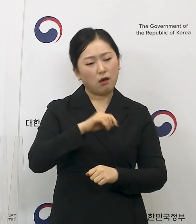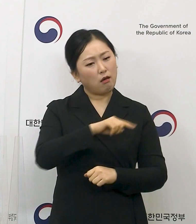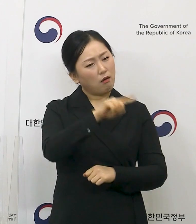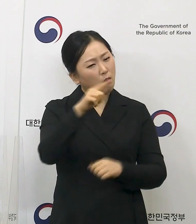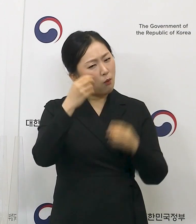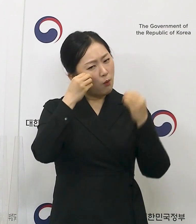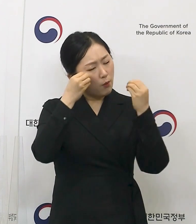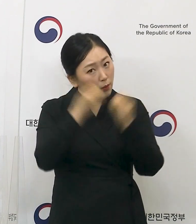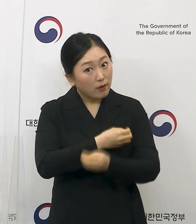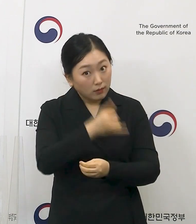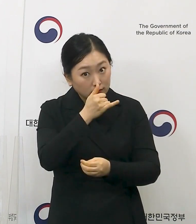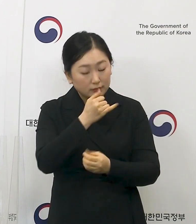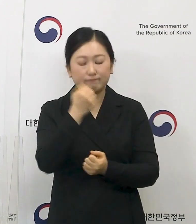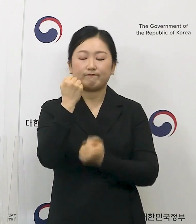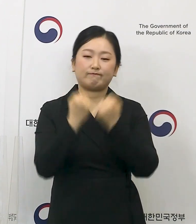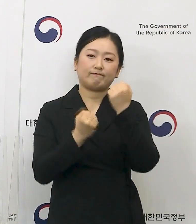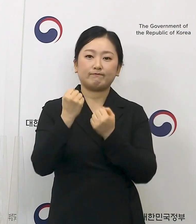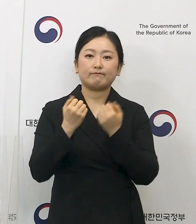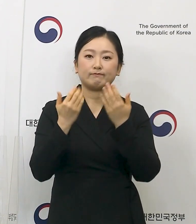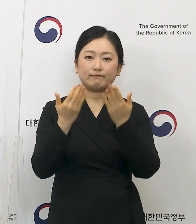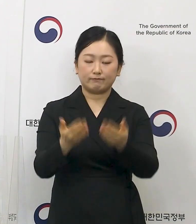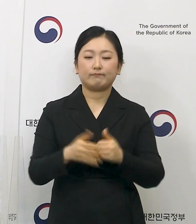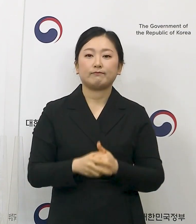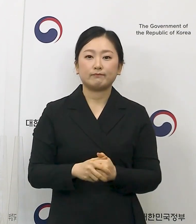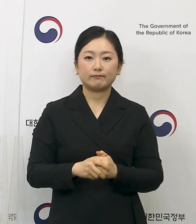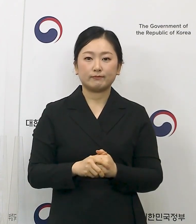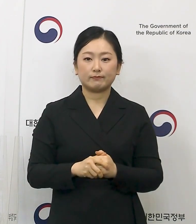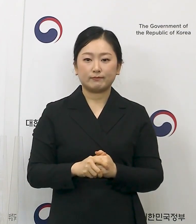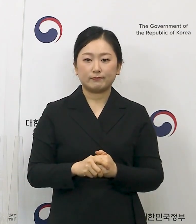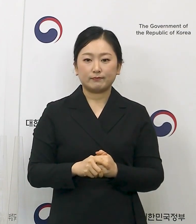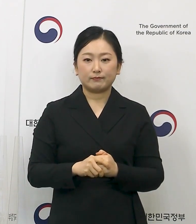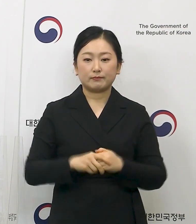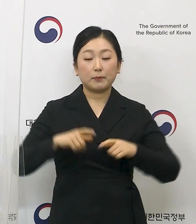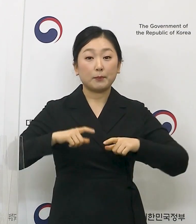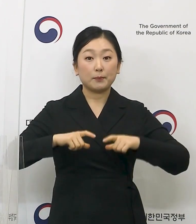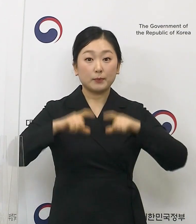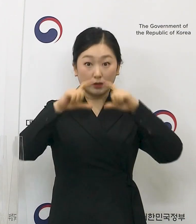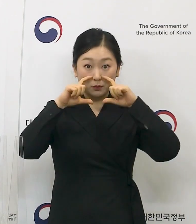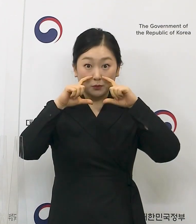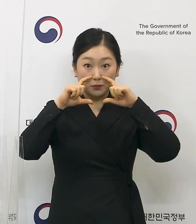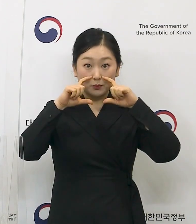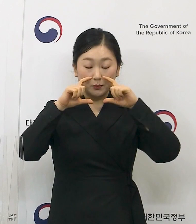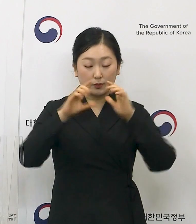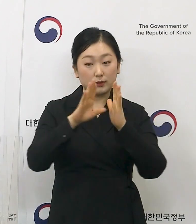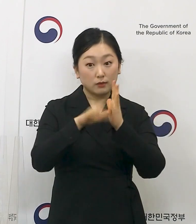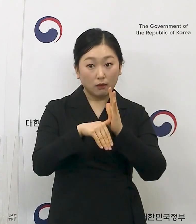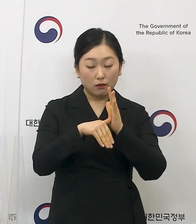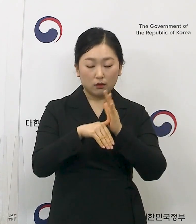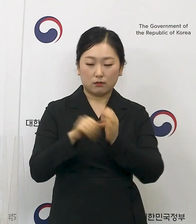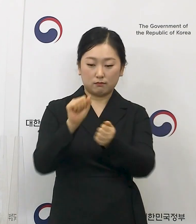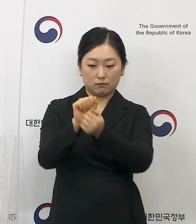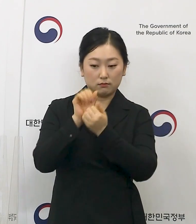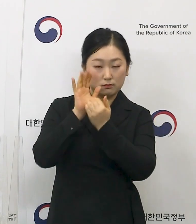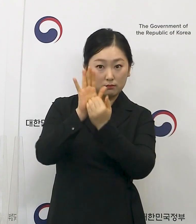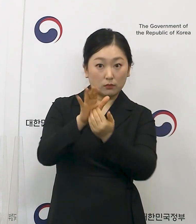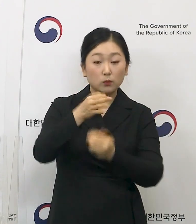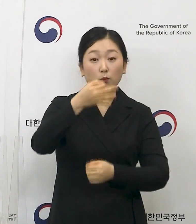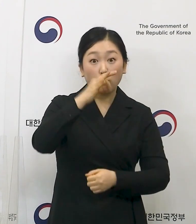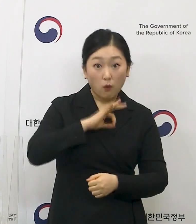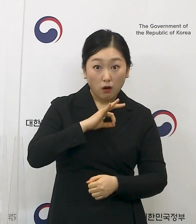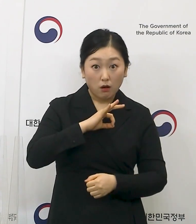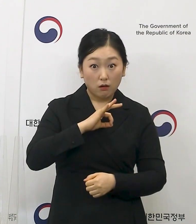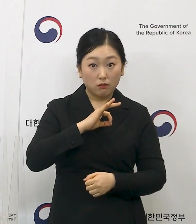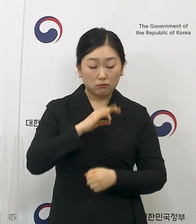부분이 있어서 먼저 말씀을 드리겠습니다. 마스크 착용의 감염 예방 효과는 논란의 여지